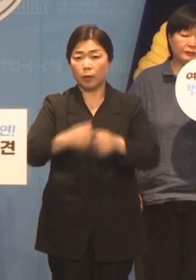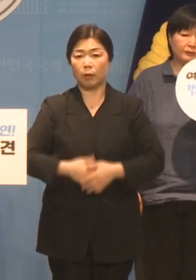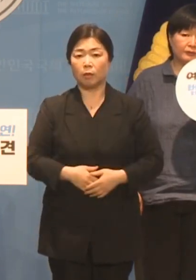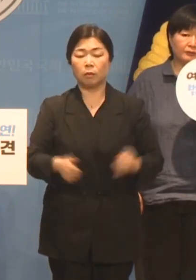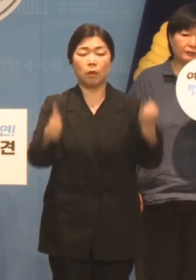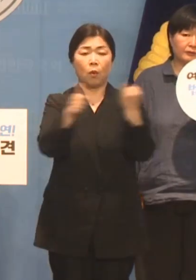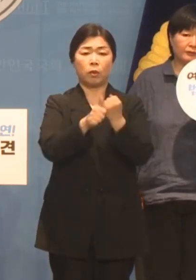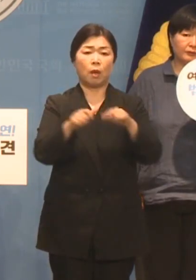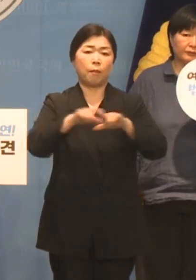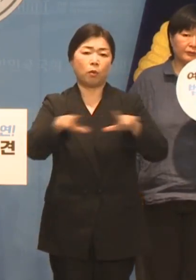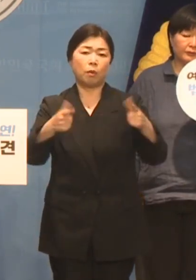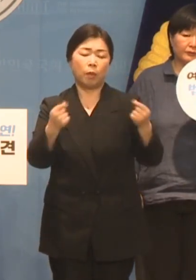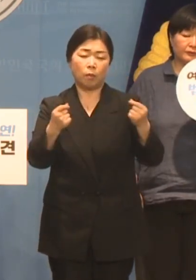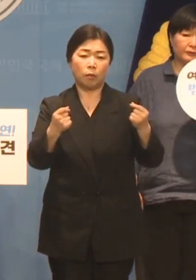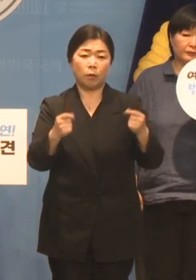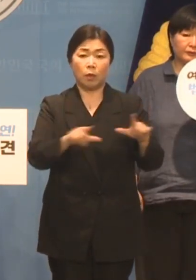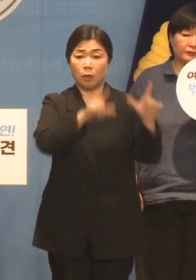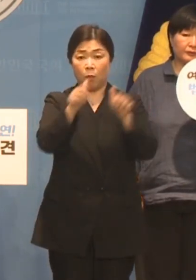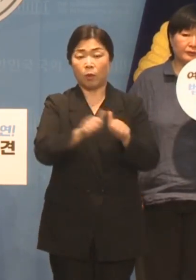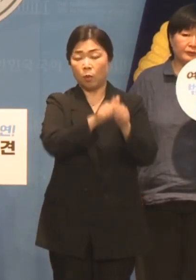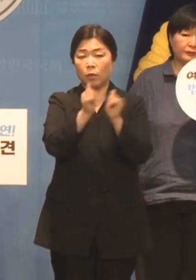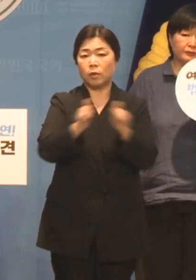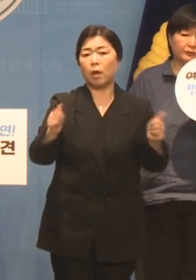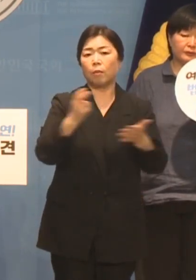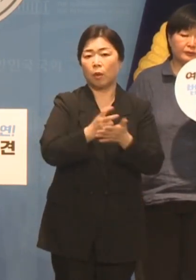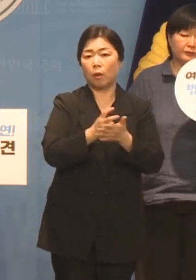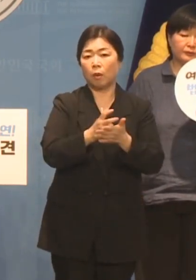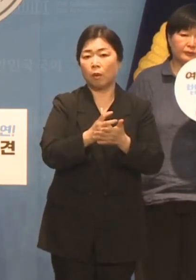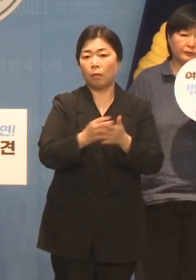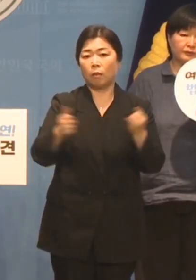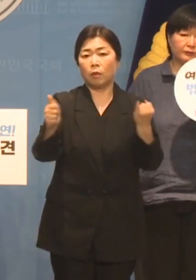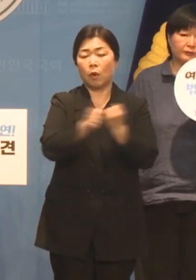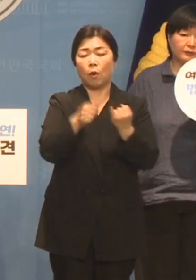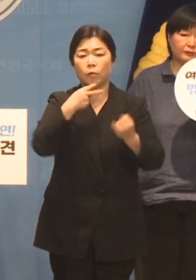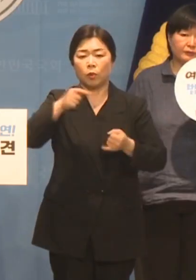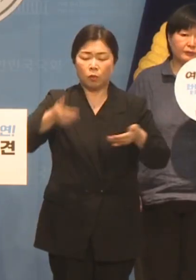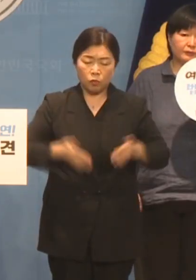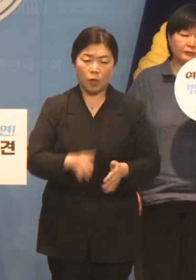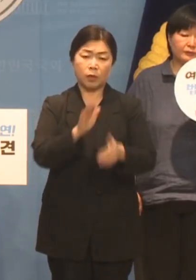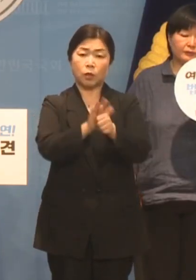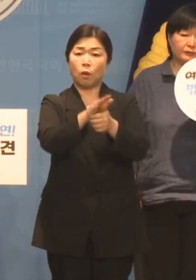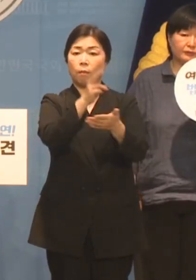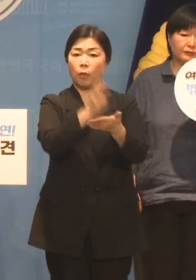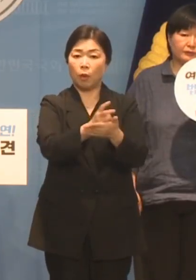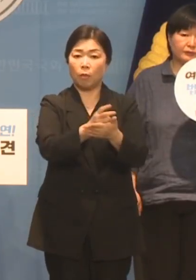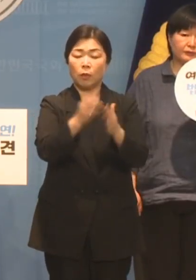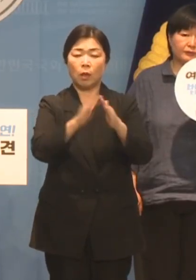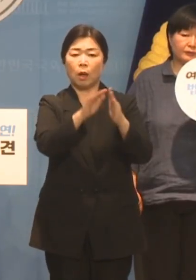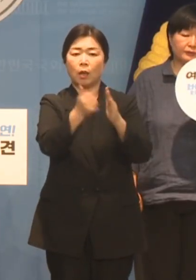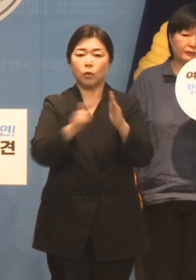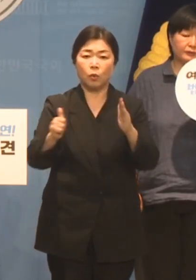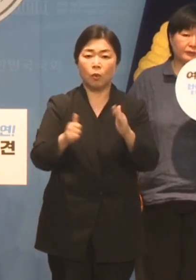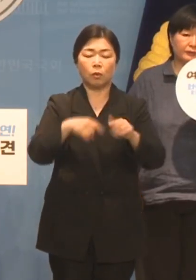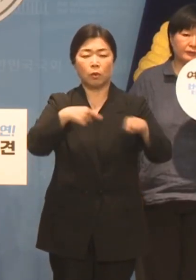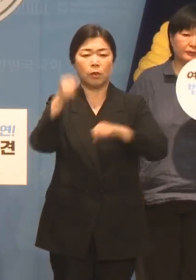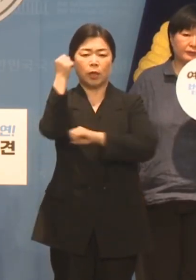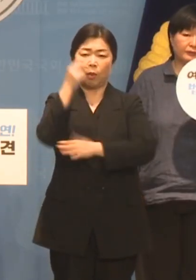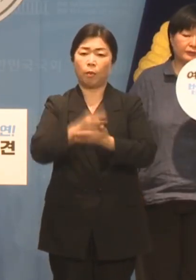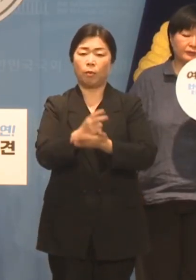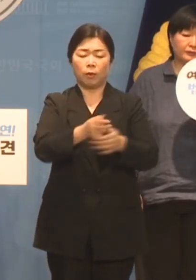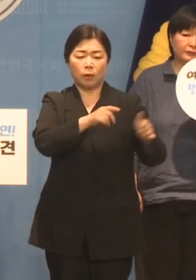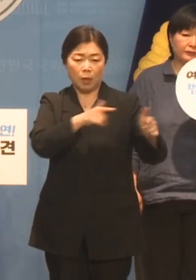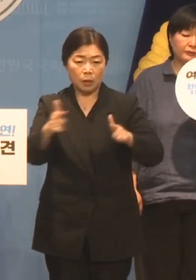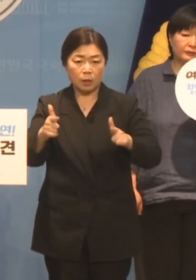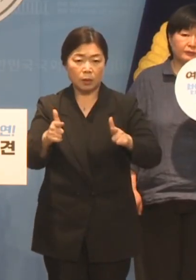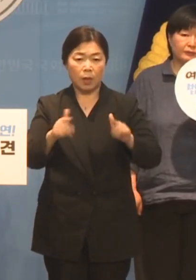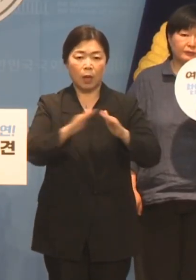혼인평등법, 생활동반자법, 비혼출산지원법, 가족정책 기본법으로 다양한 가족